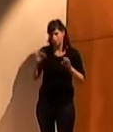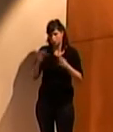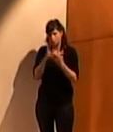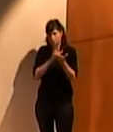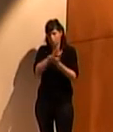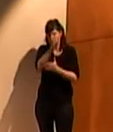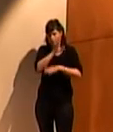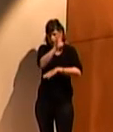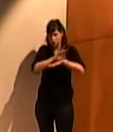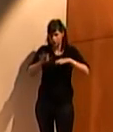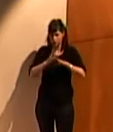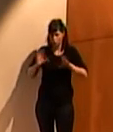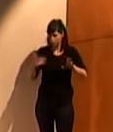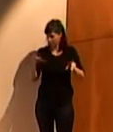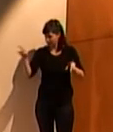architectural